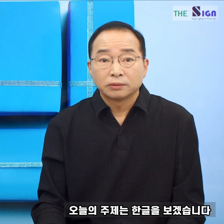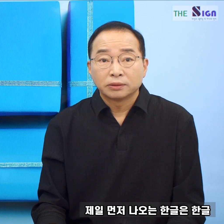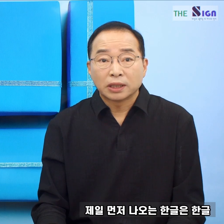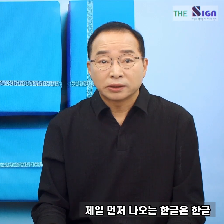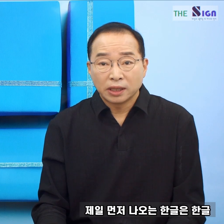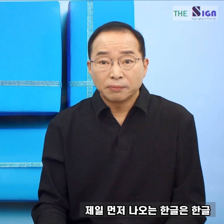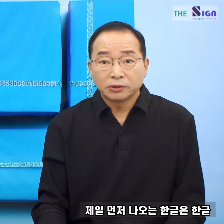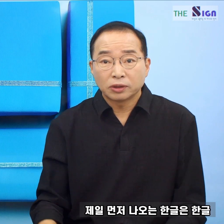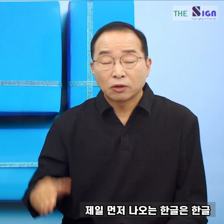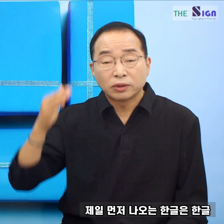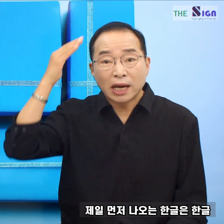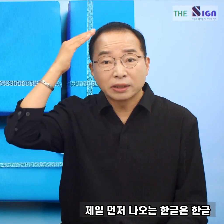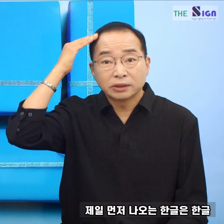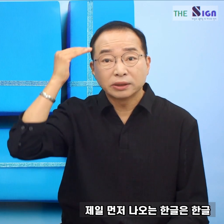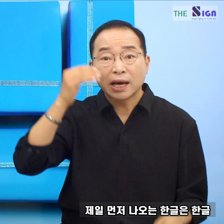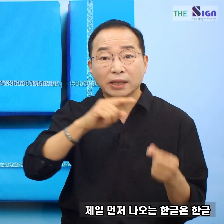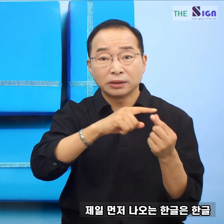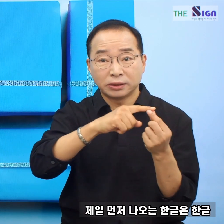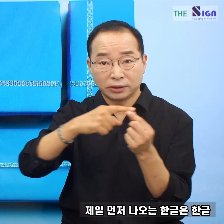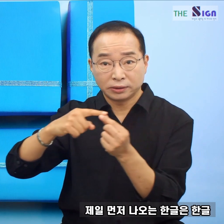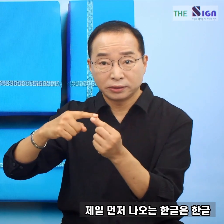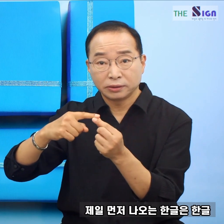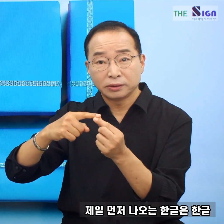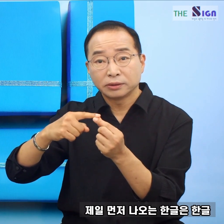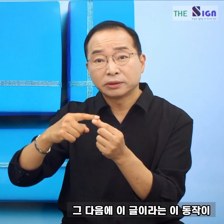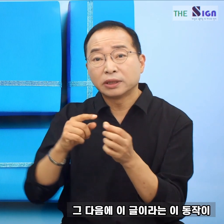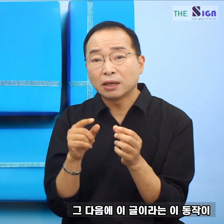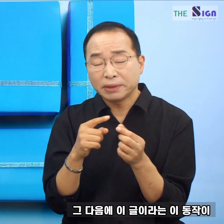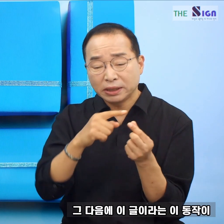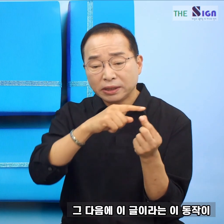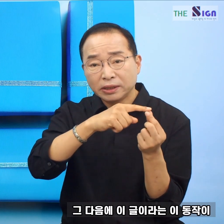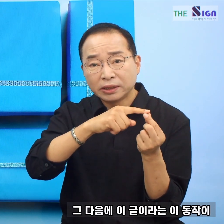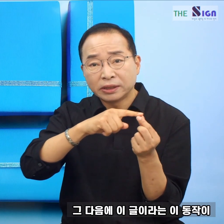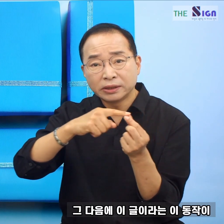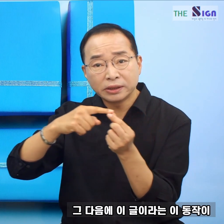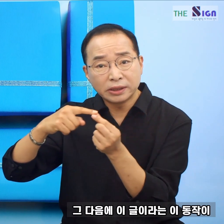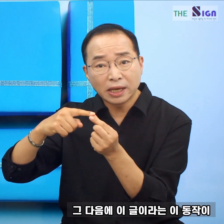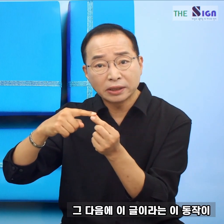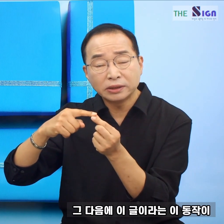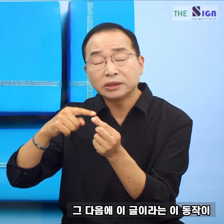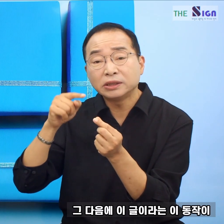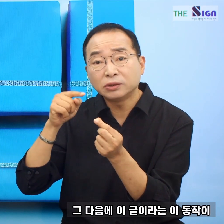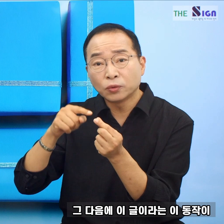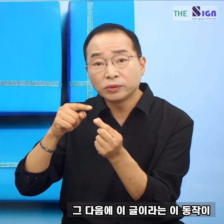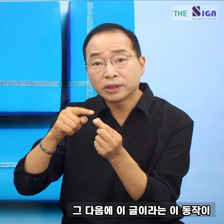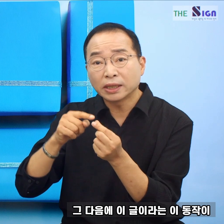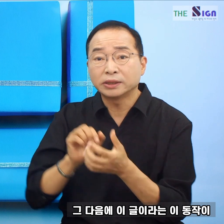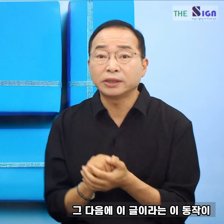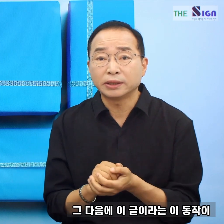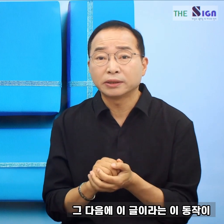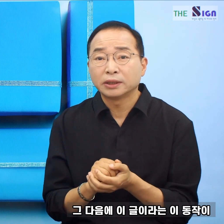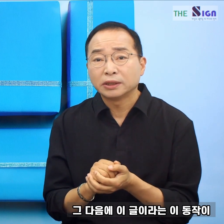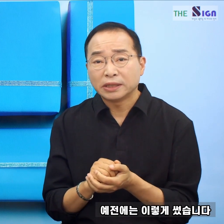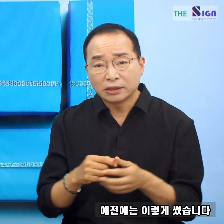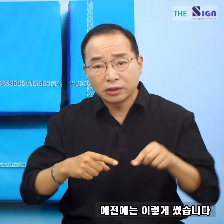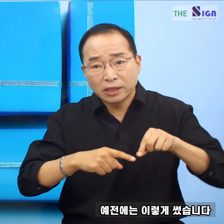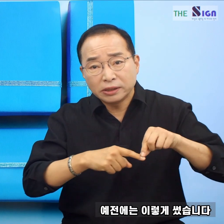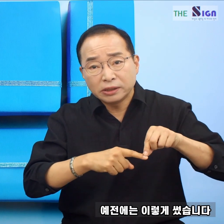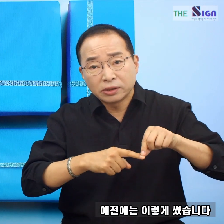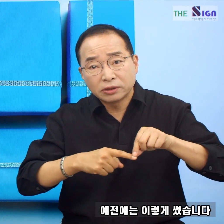자, 제일 먼저 나오는 한글은 한글. 그 다음에 이 글이라는 이 동작이 예전에는 이렇게